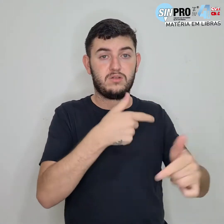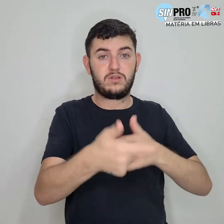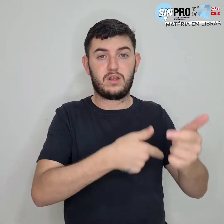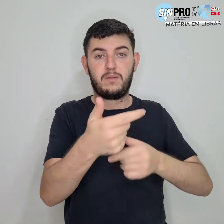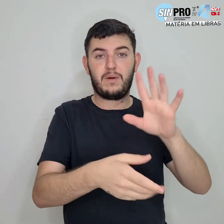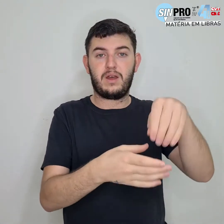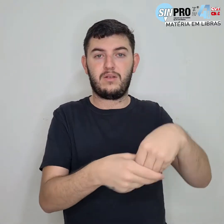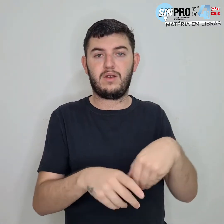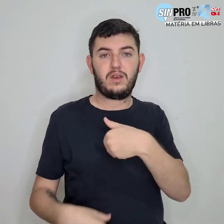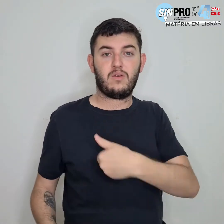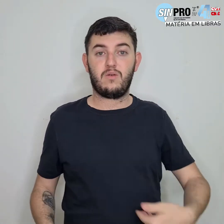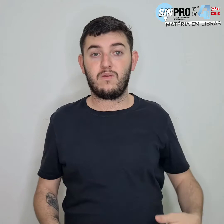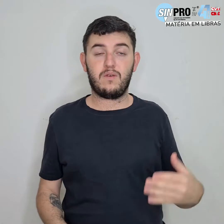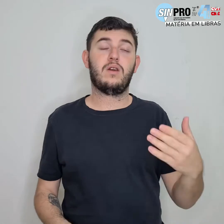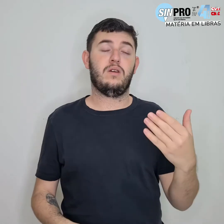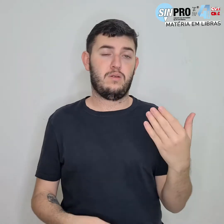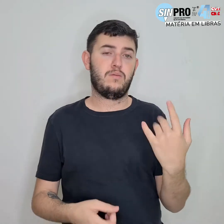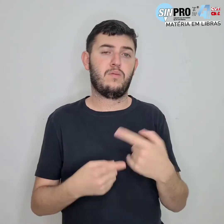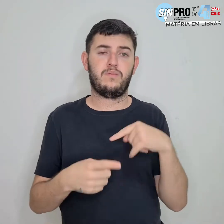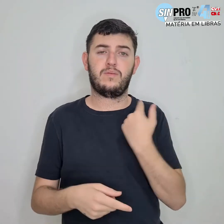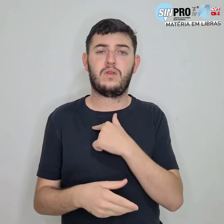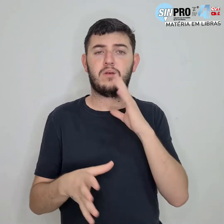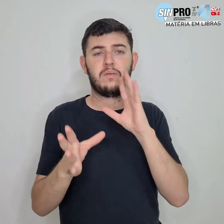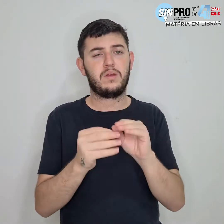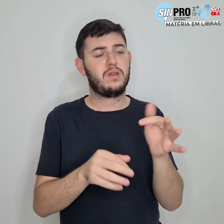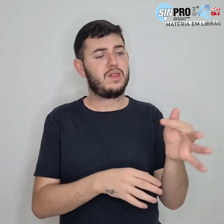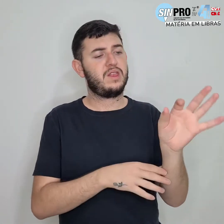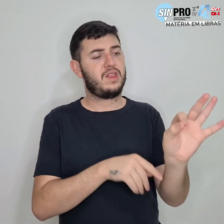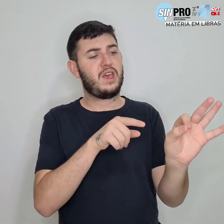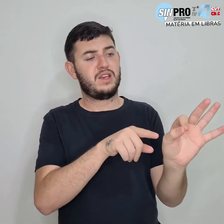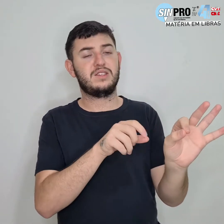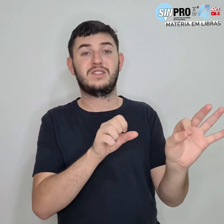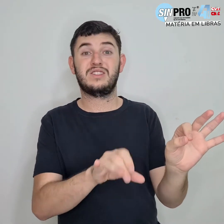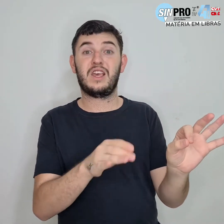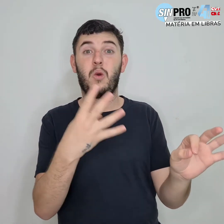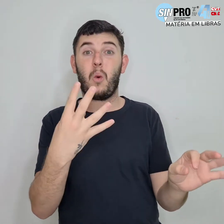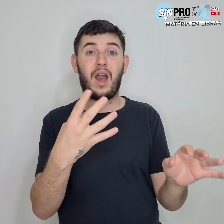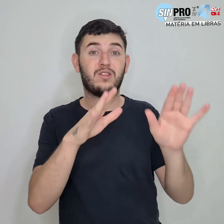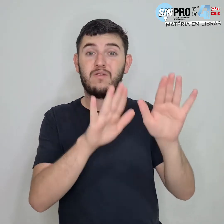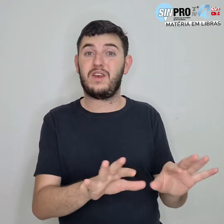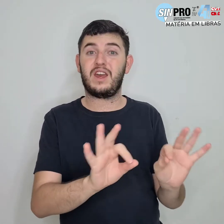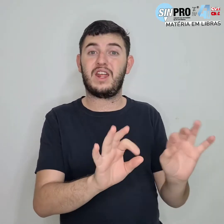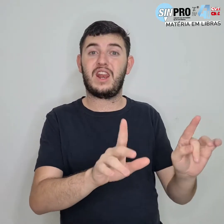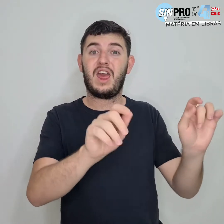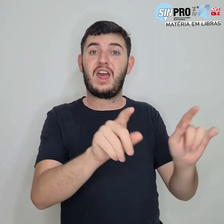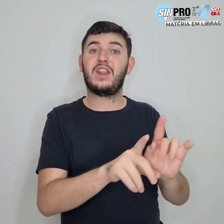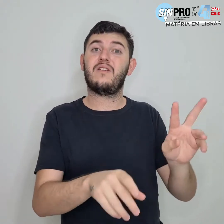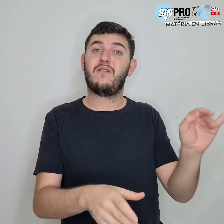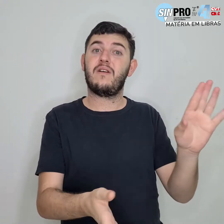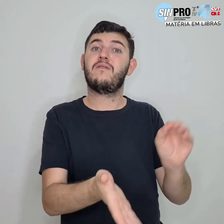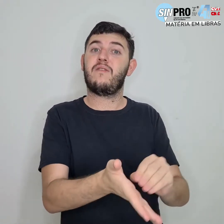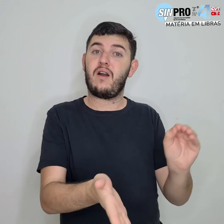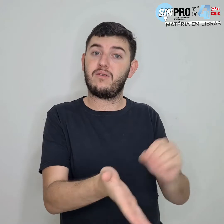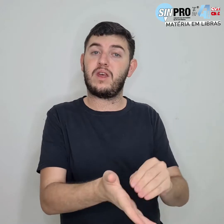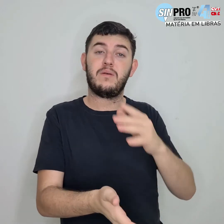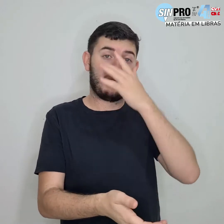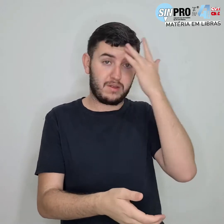público, porque se desses 10, 4 não vão ficar, haverá um déficit e vai ter de chamar posteriormente